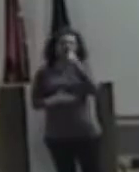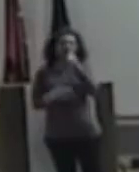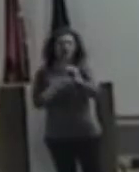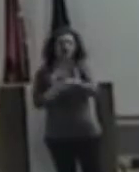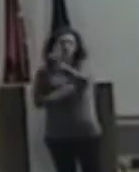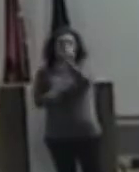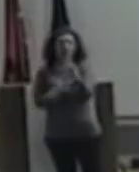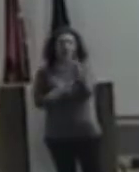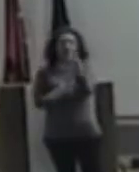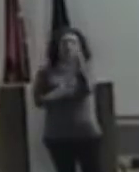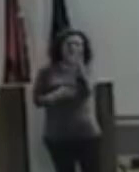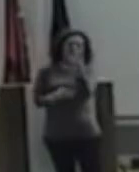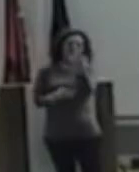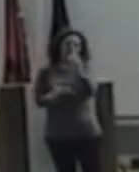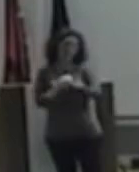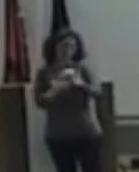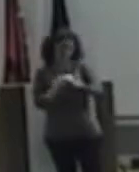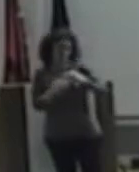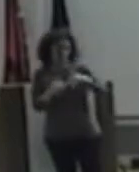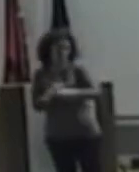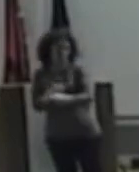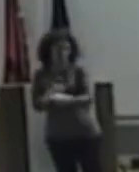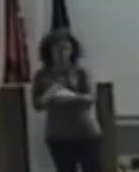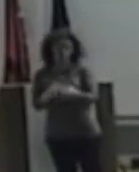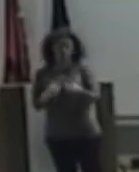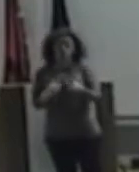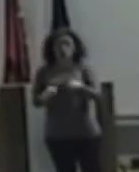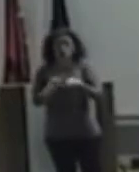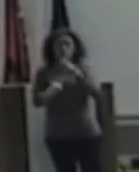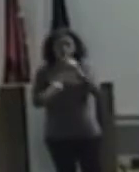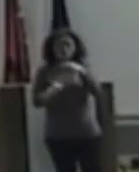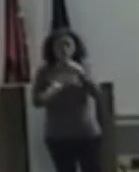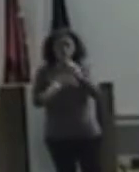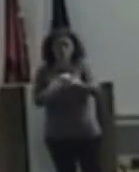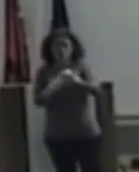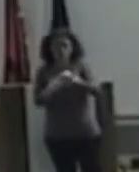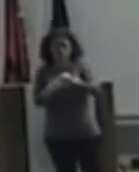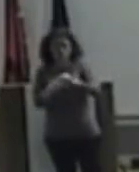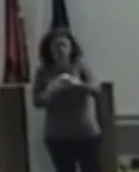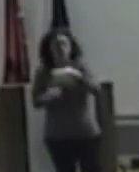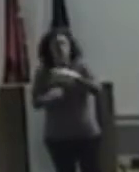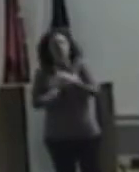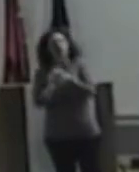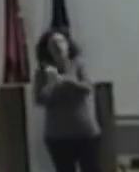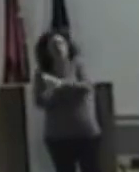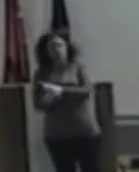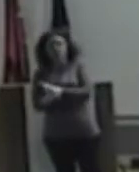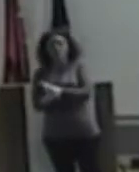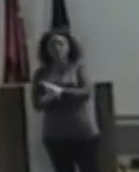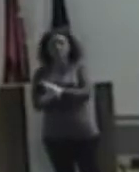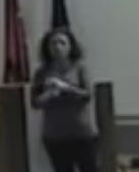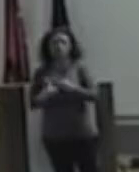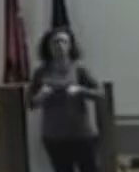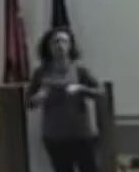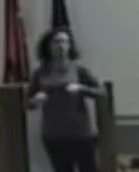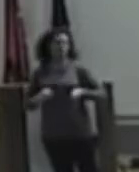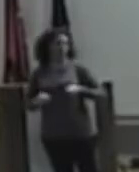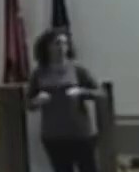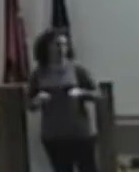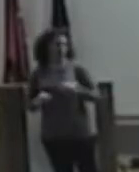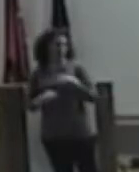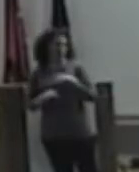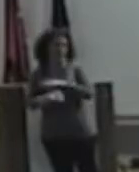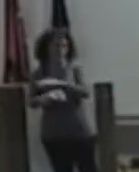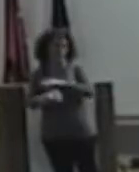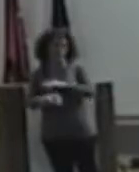día. Controlar la glucemia postprandial puede cambiar mucho el control de la